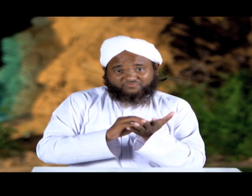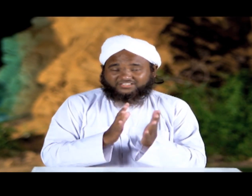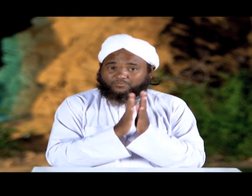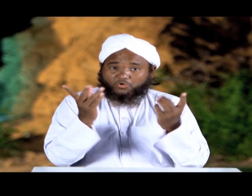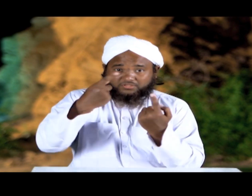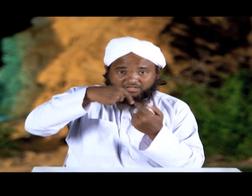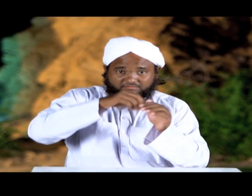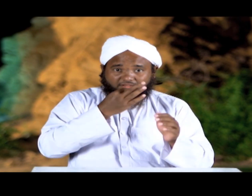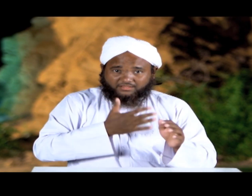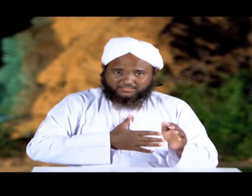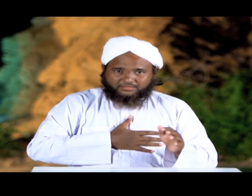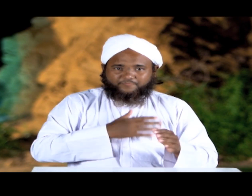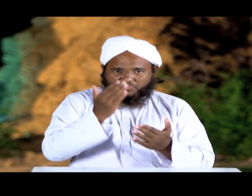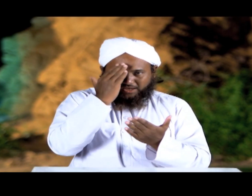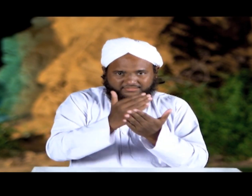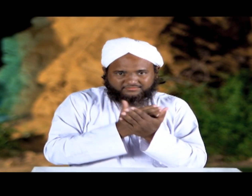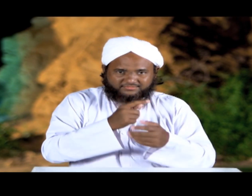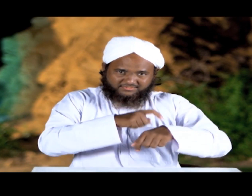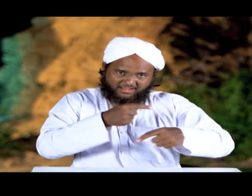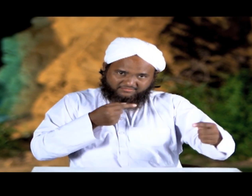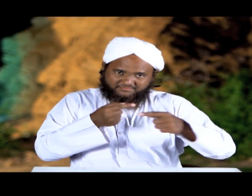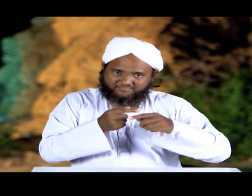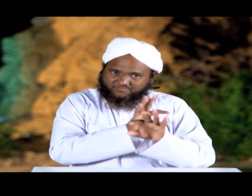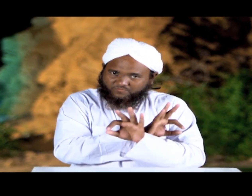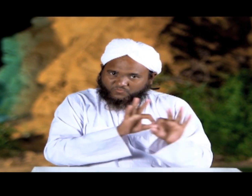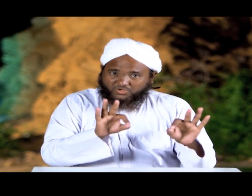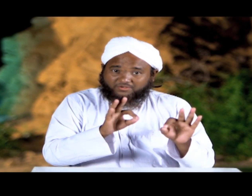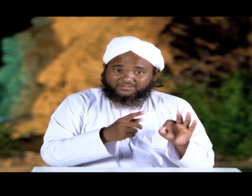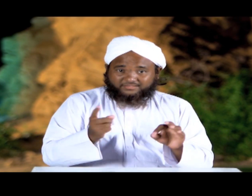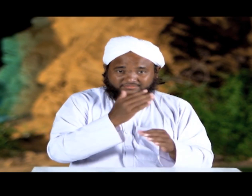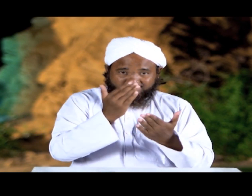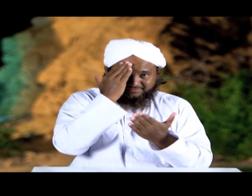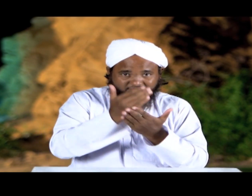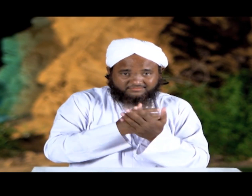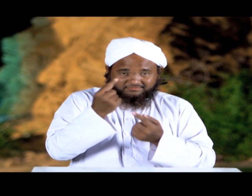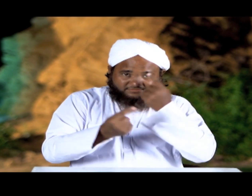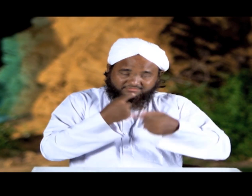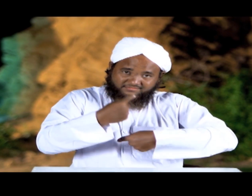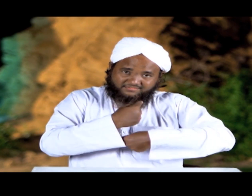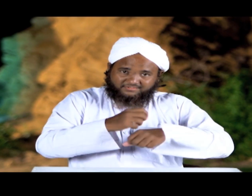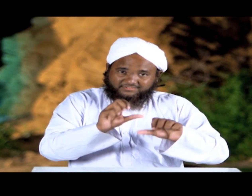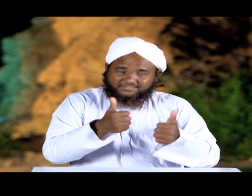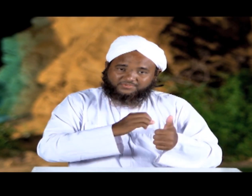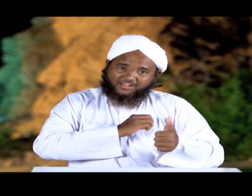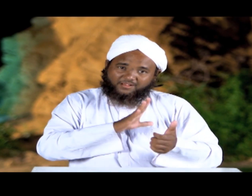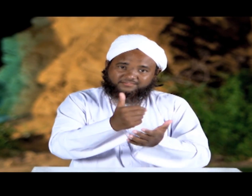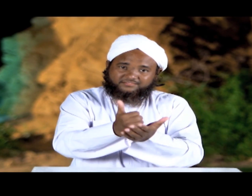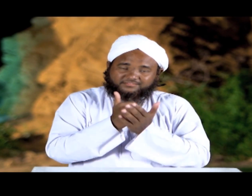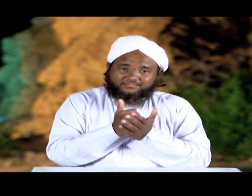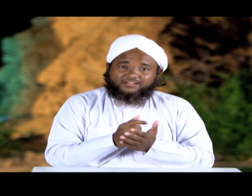اللہ پاک آج کے پروگرام سے حاصل ہونے والی نصیحت بھری باتوں پر ہمیں عمل کی توفیق عطا فرمائے۔ آئندہ سلسلے میں